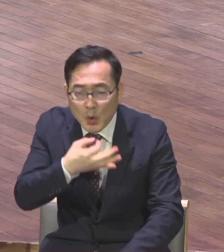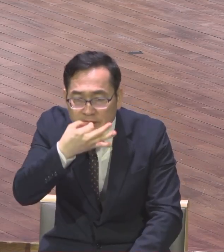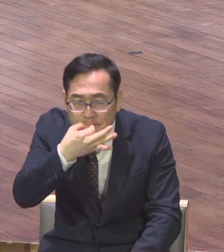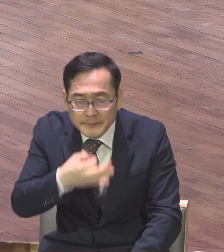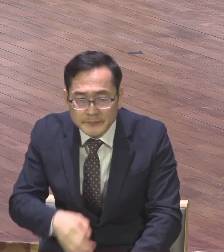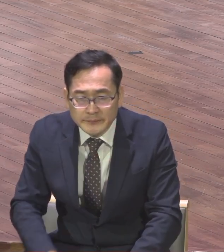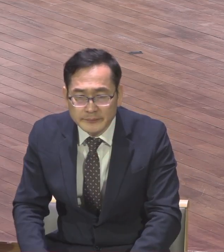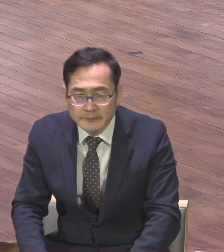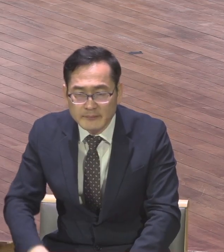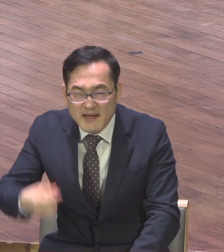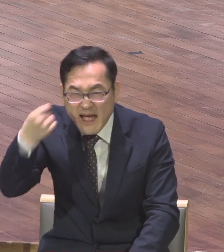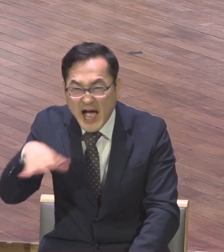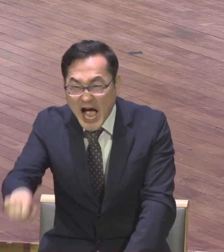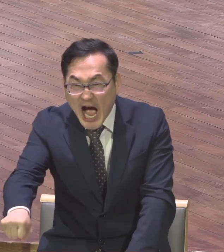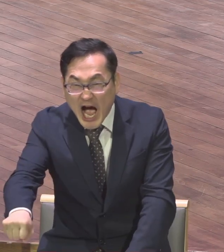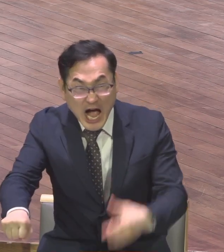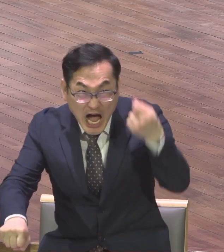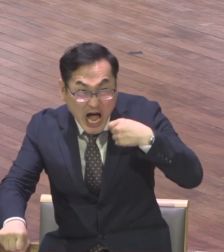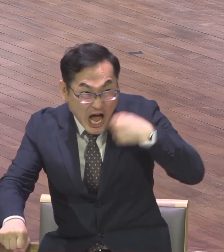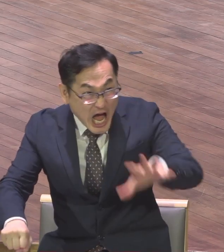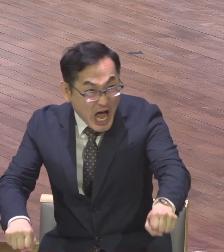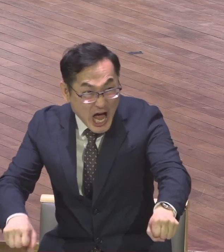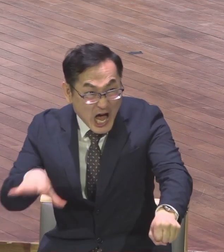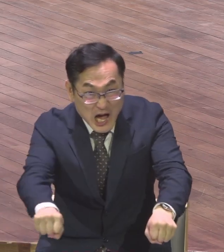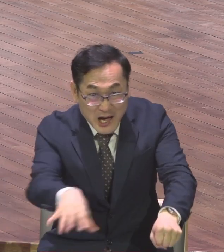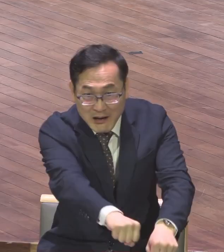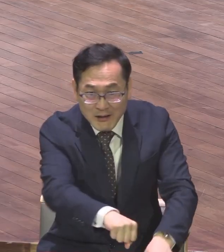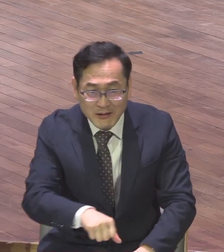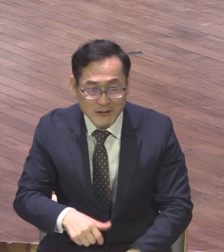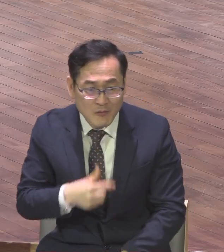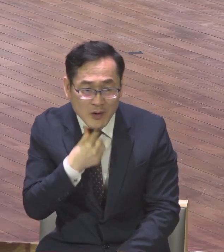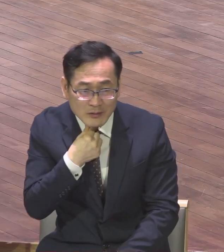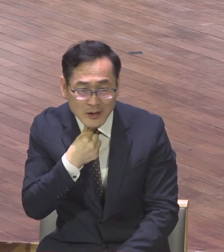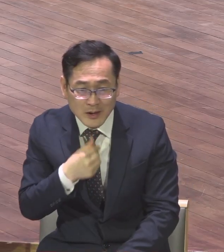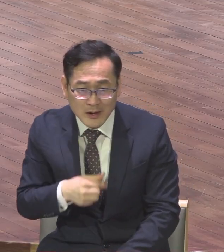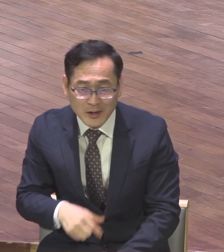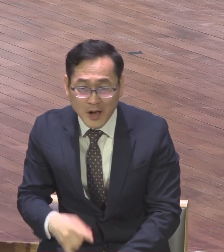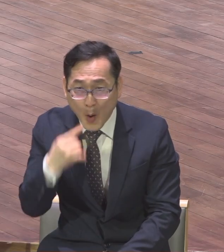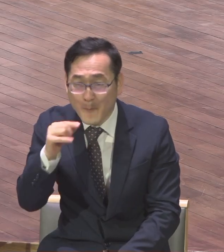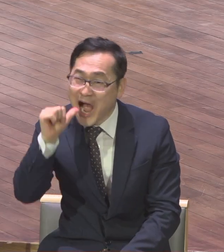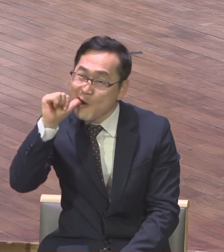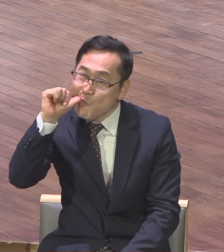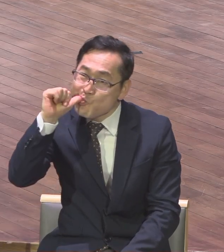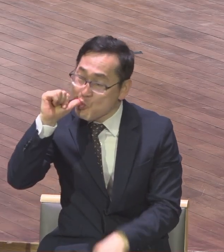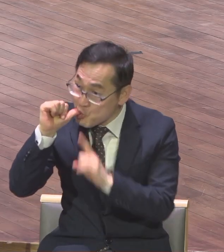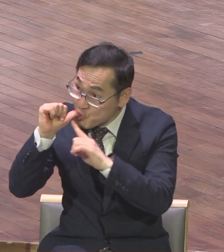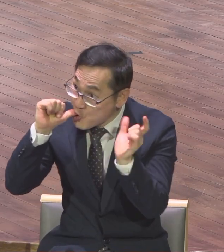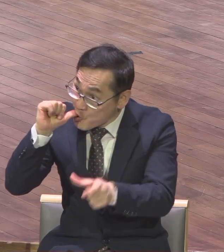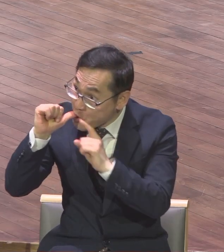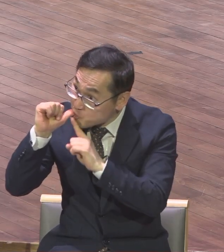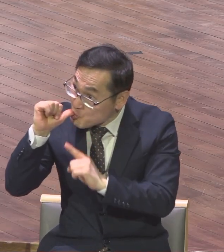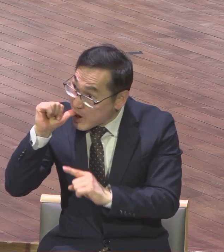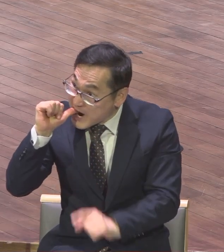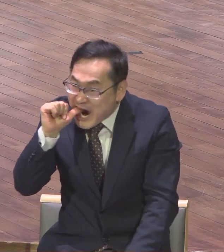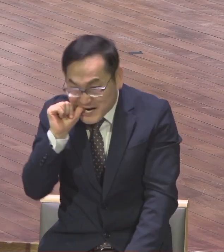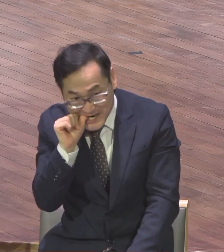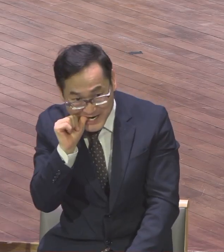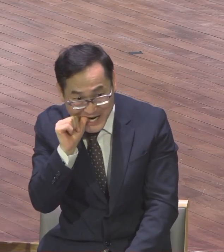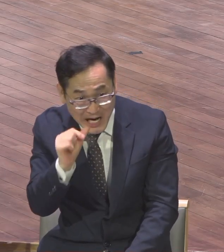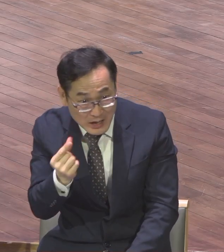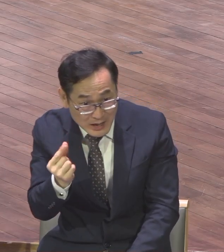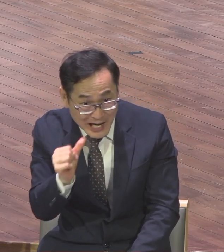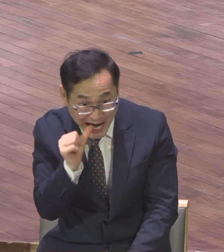때부터 그걸 태어났어. 뱃속에서 어머니 배를 차. 태어나서 어머니 저지 않으면 물어버려. 그냥 어디서 배운